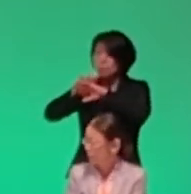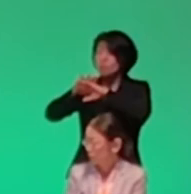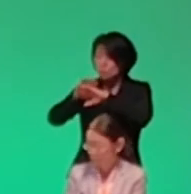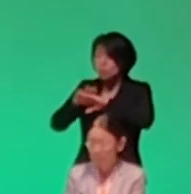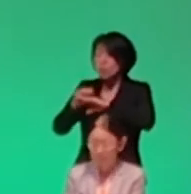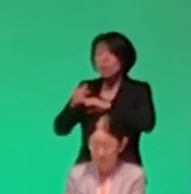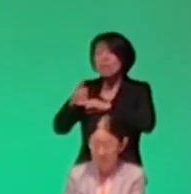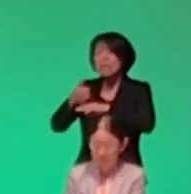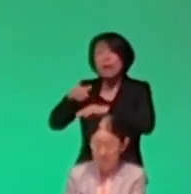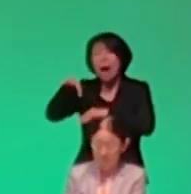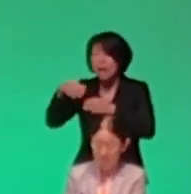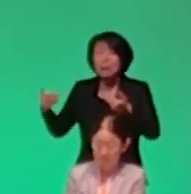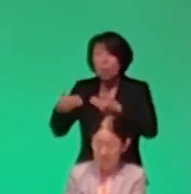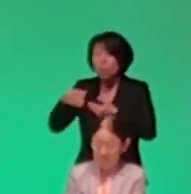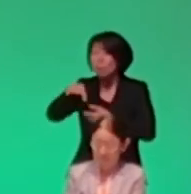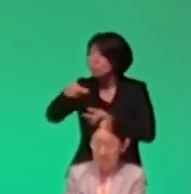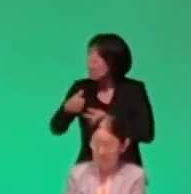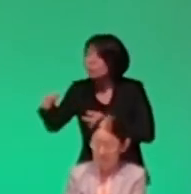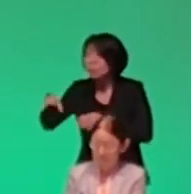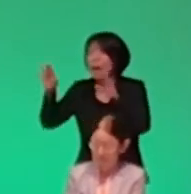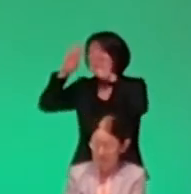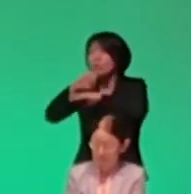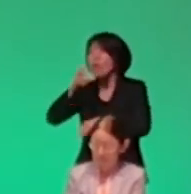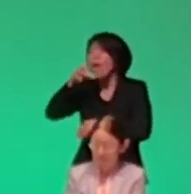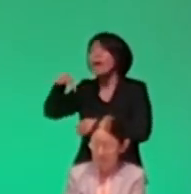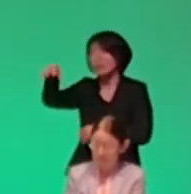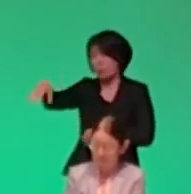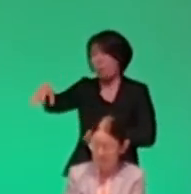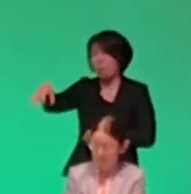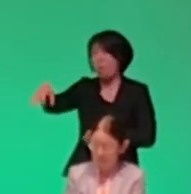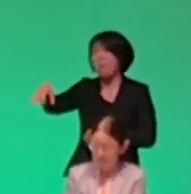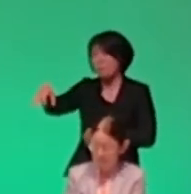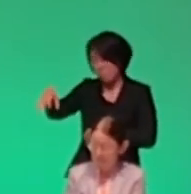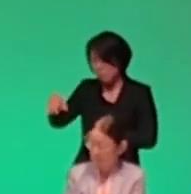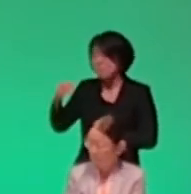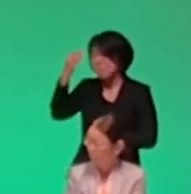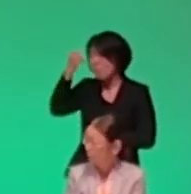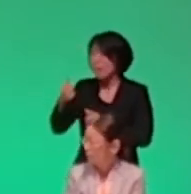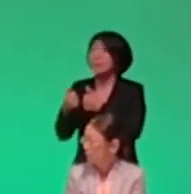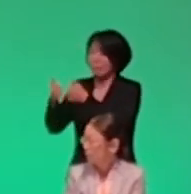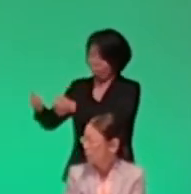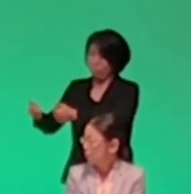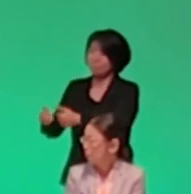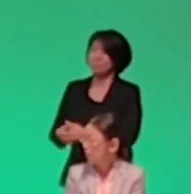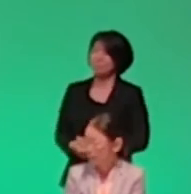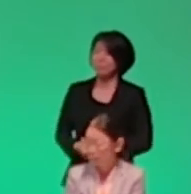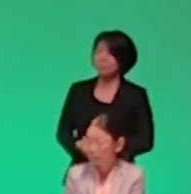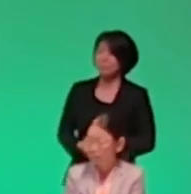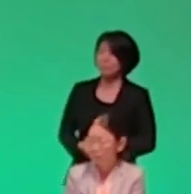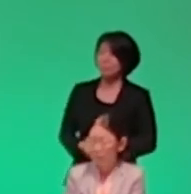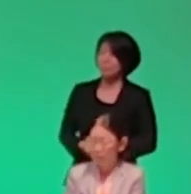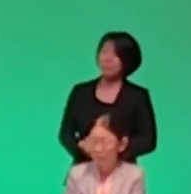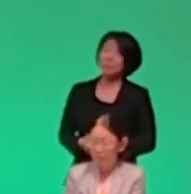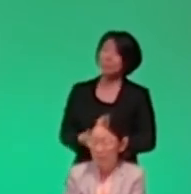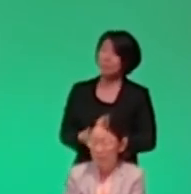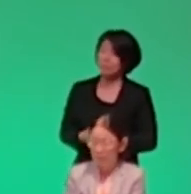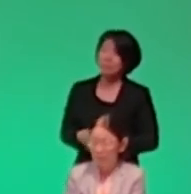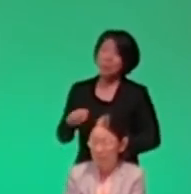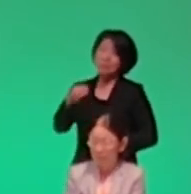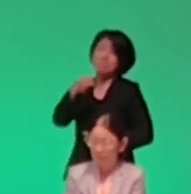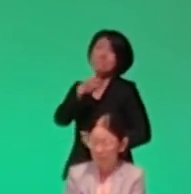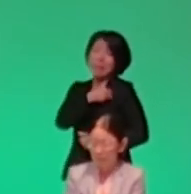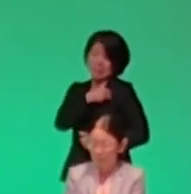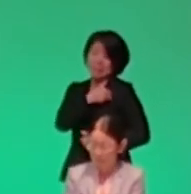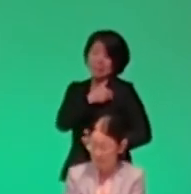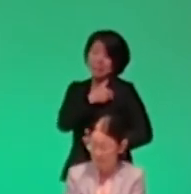会場。それも大概立派なとこには呼んでもらえません。多分ご経験のある人かもしれない。バッジがついてないとま